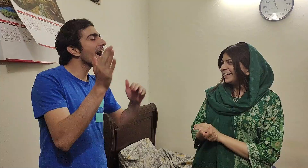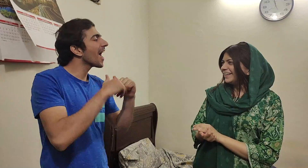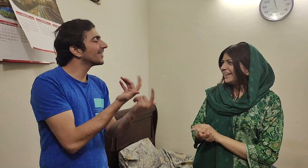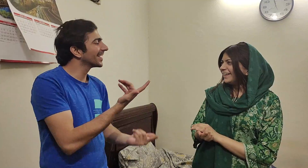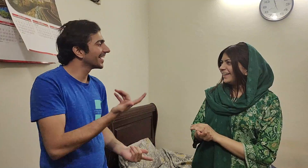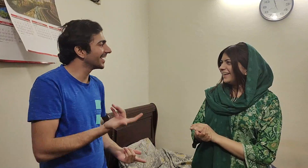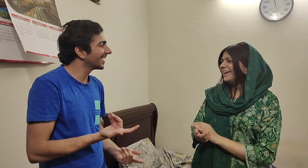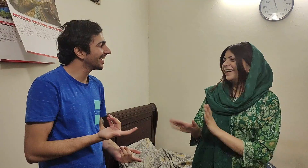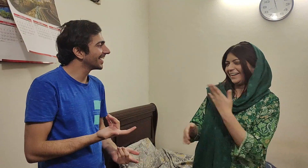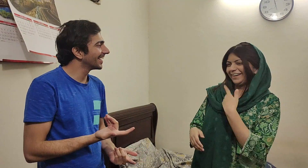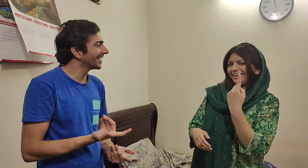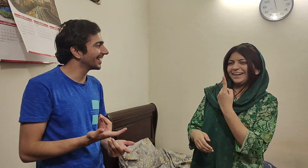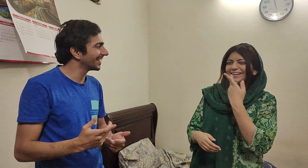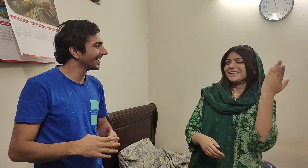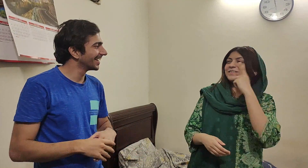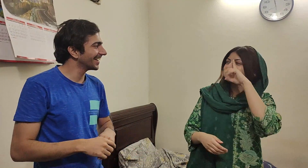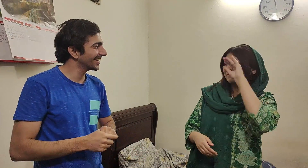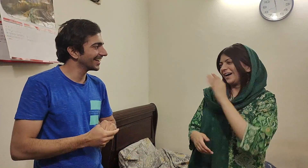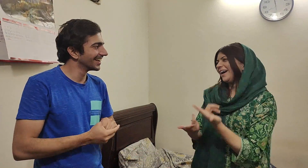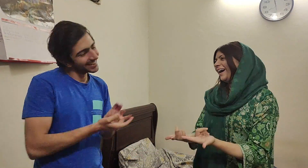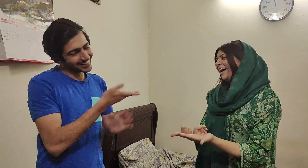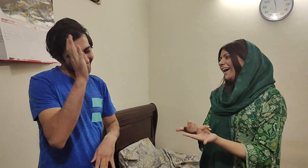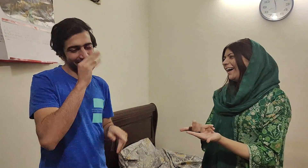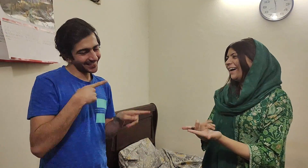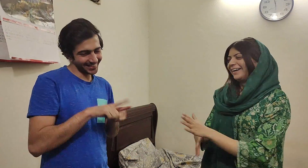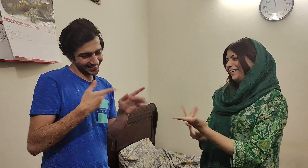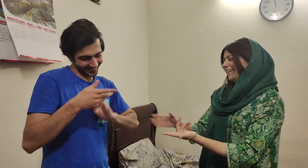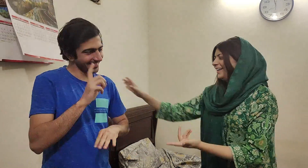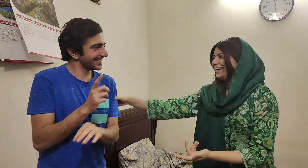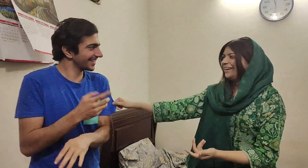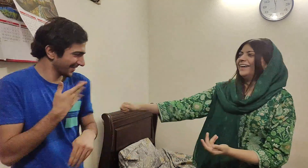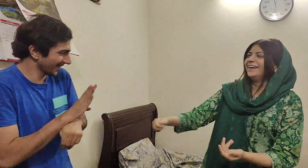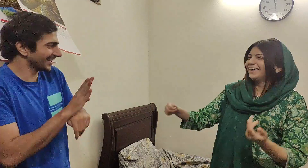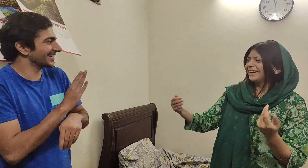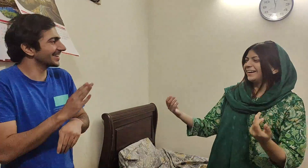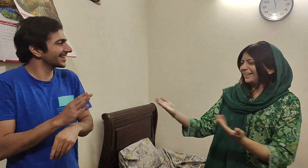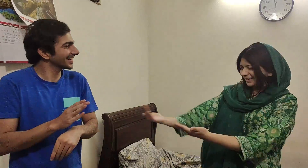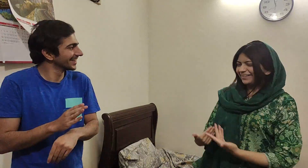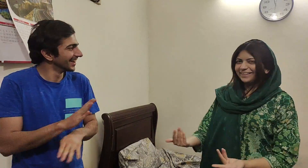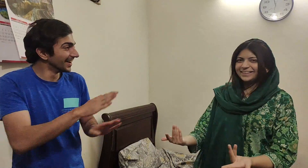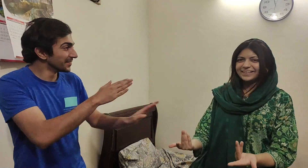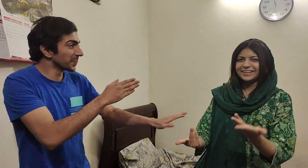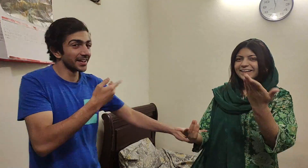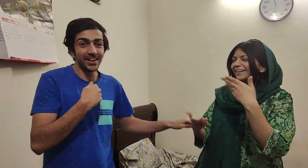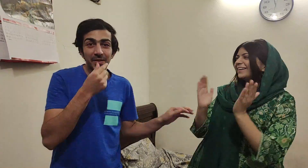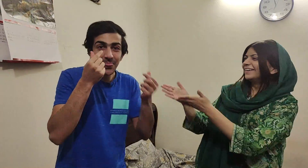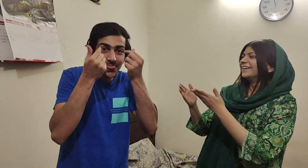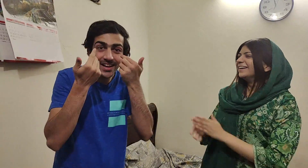हूँ? तुम किधर जाने लगी हो? मैं तो बिजी हूँ, मैं मामा के साथ चली जाऊँगी। अच्छा जाओ फिर, रहने दो। आओ भाई,